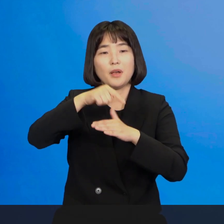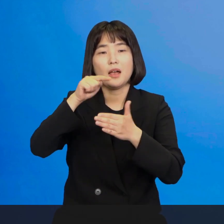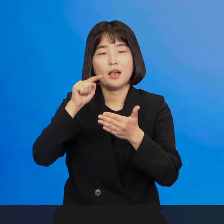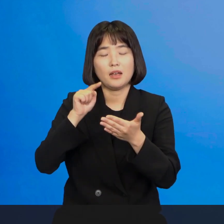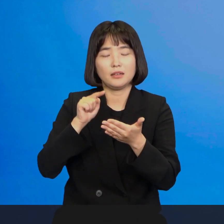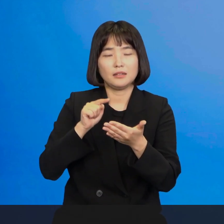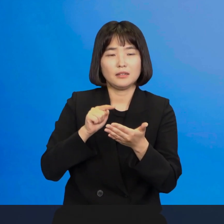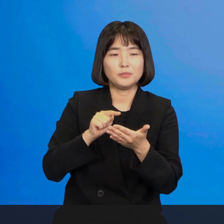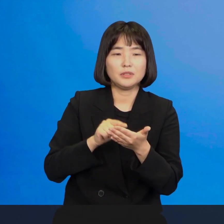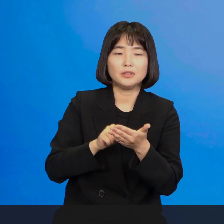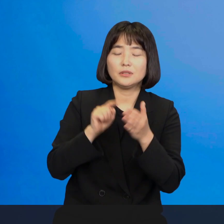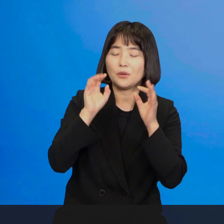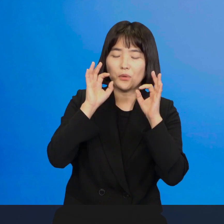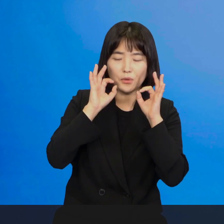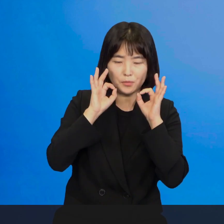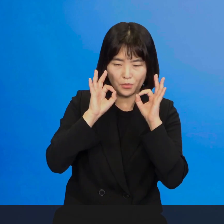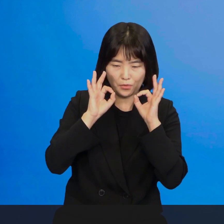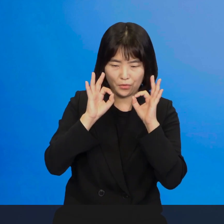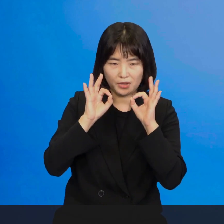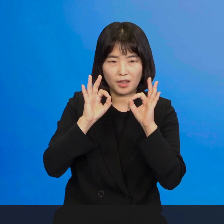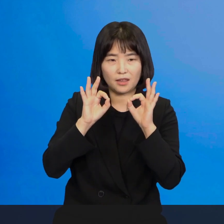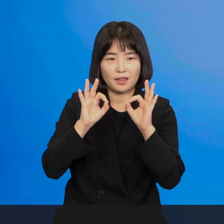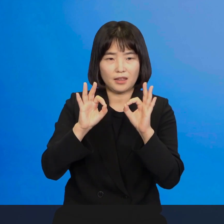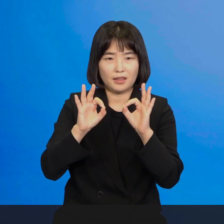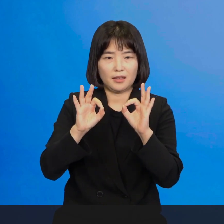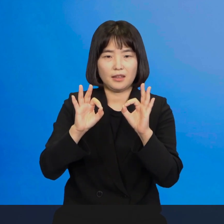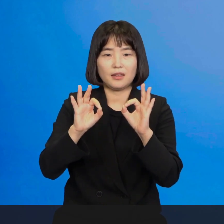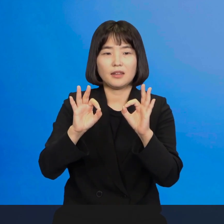성령님, 마음으로